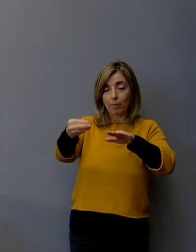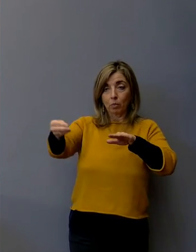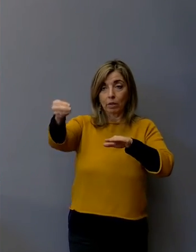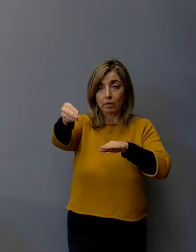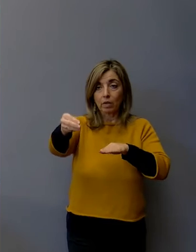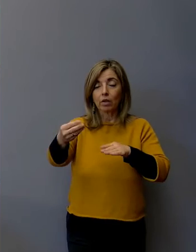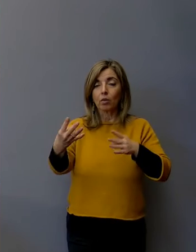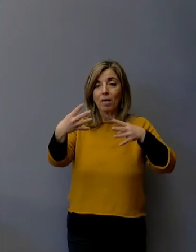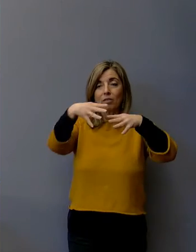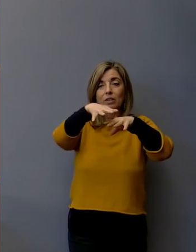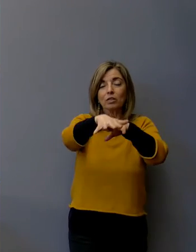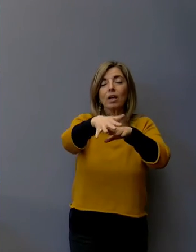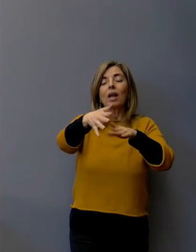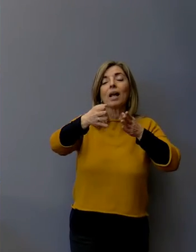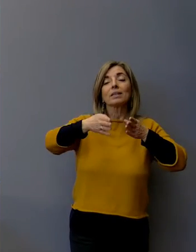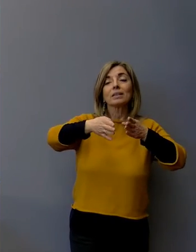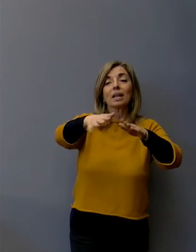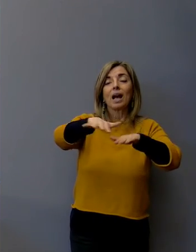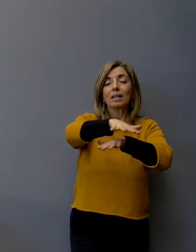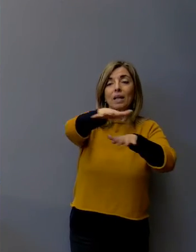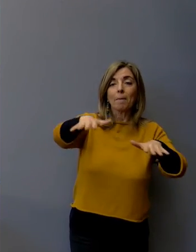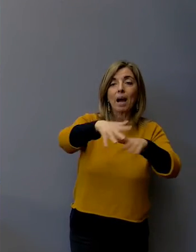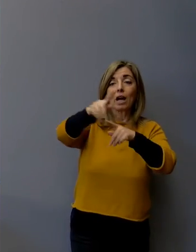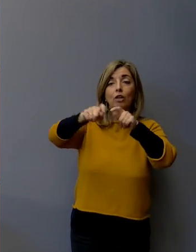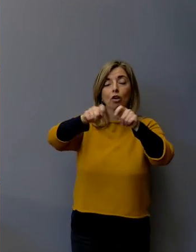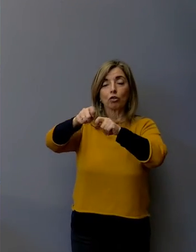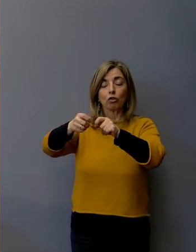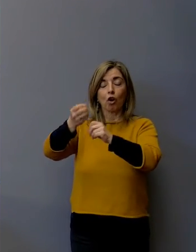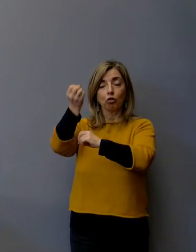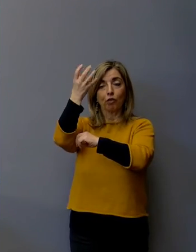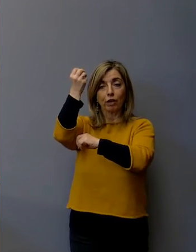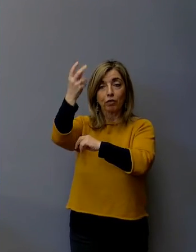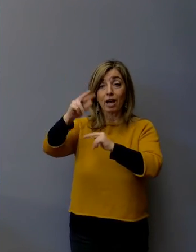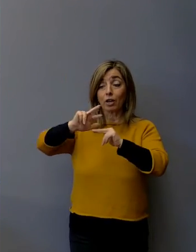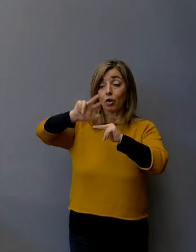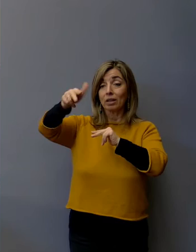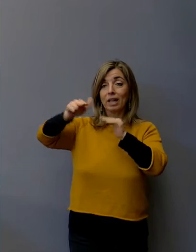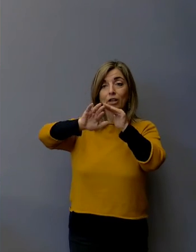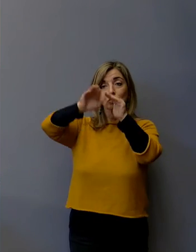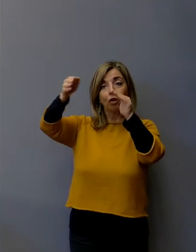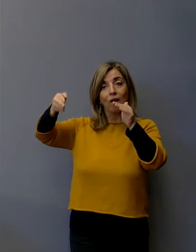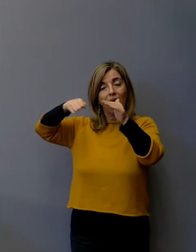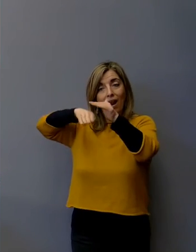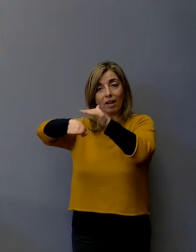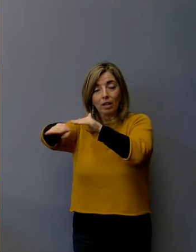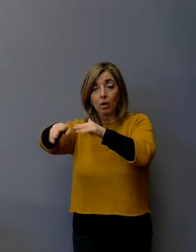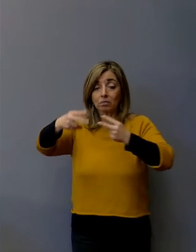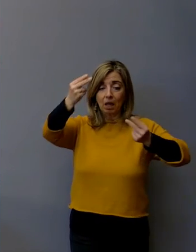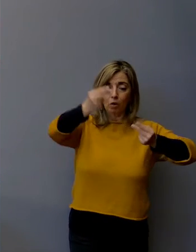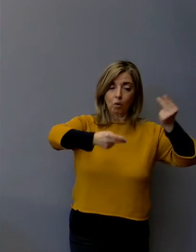mare al nodo di san benigno nodo ferroviario al terzo valico ecco noi non vediamo in questo bilancio la consapevolezza che tutto è